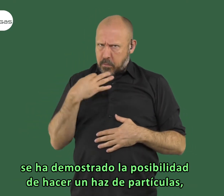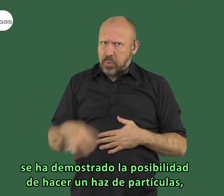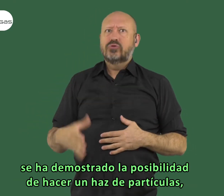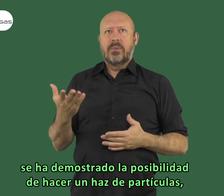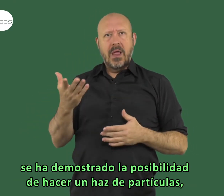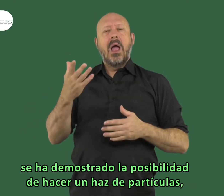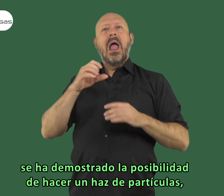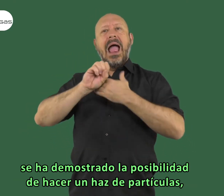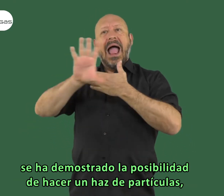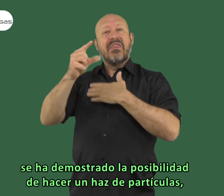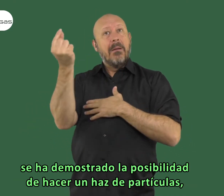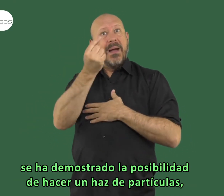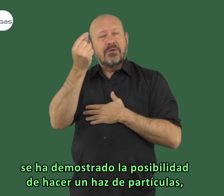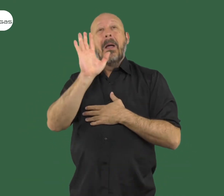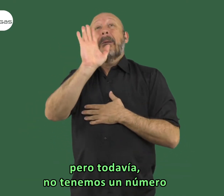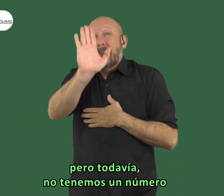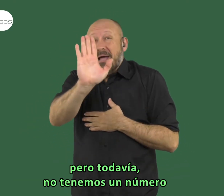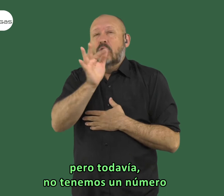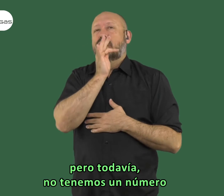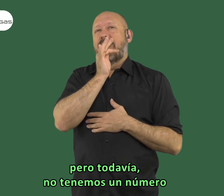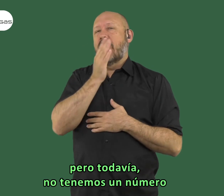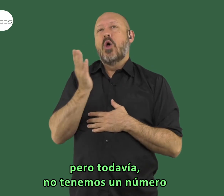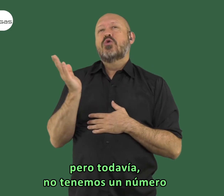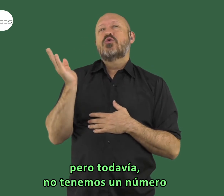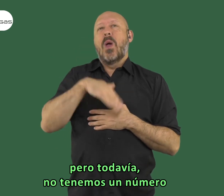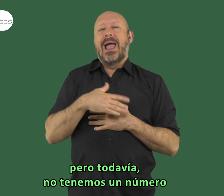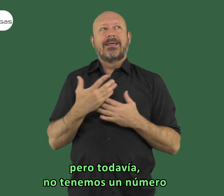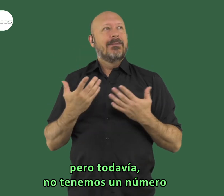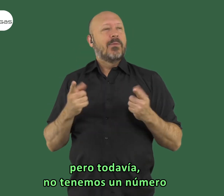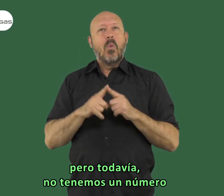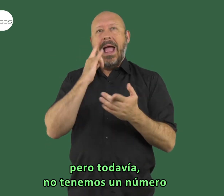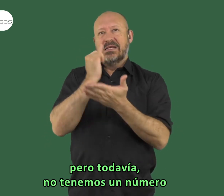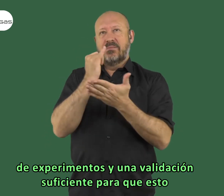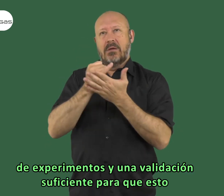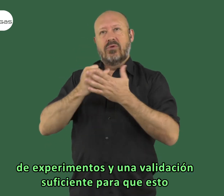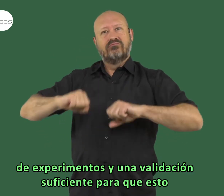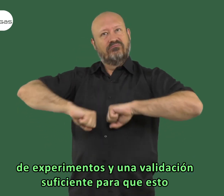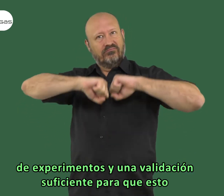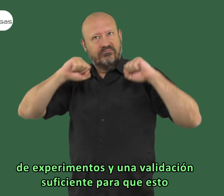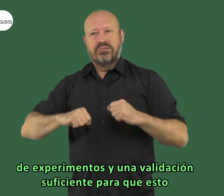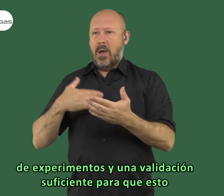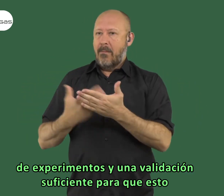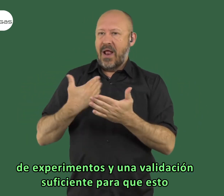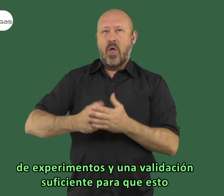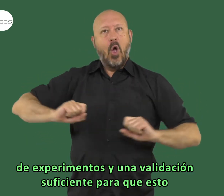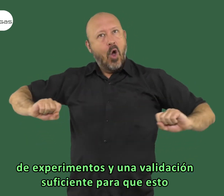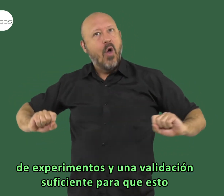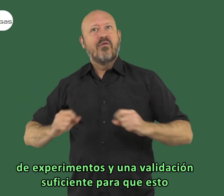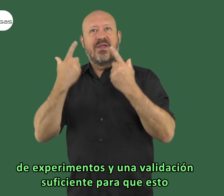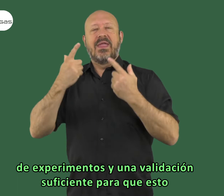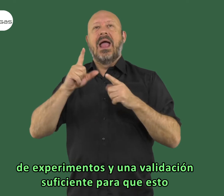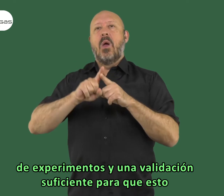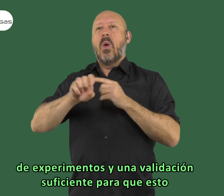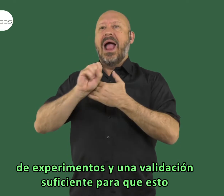la posibilidad de hacer un haz de partículas, pero todavía no tenemos un número de experimentos y una